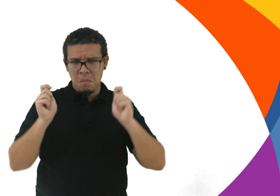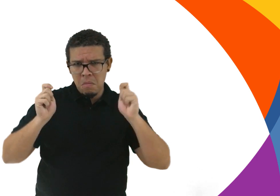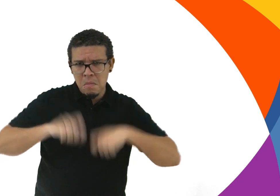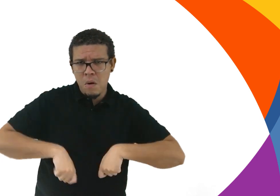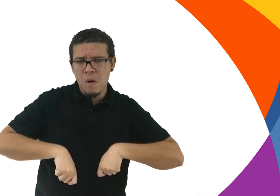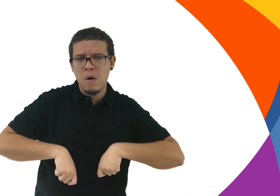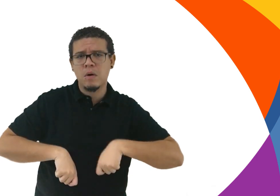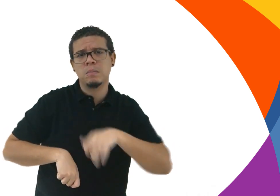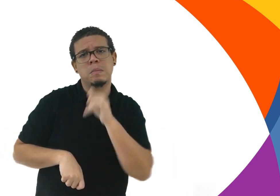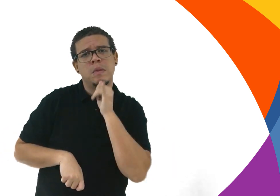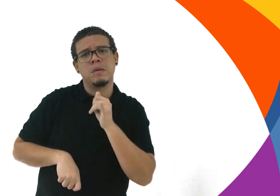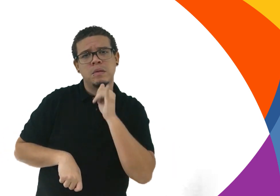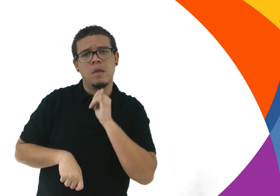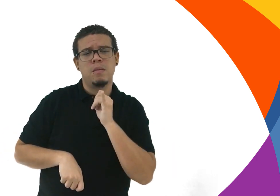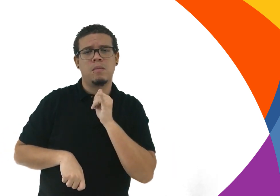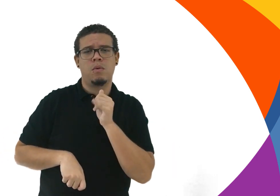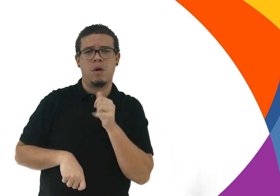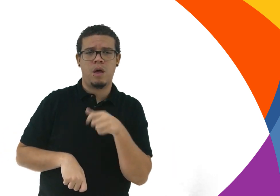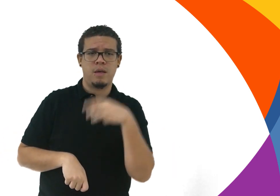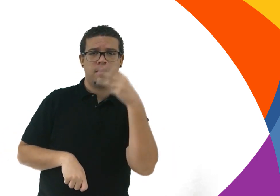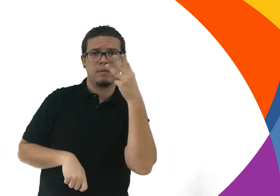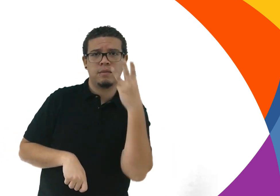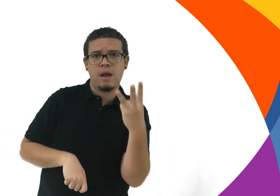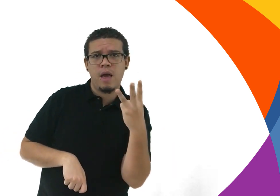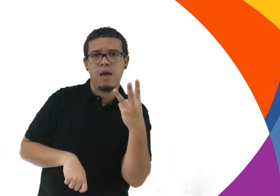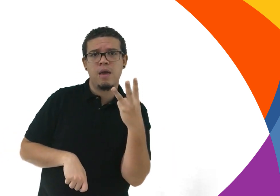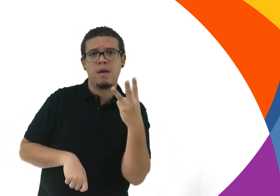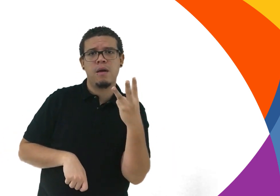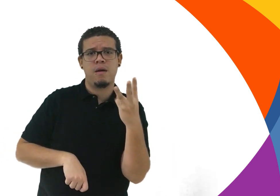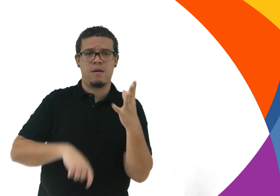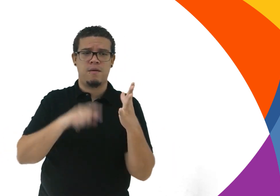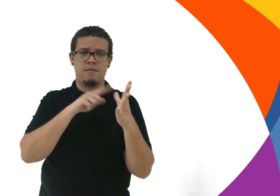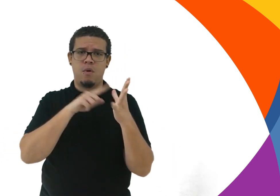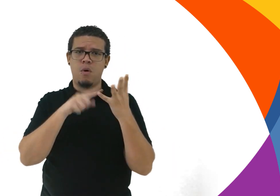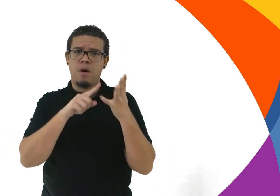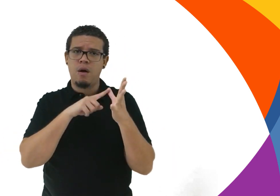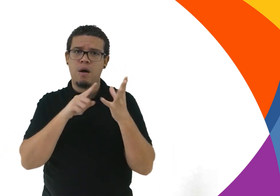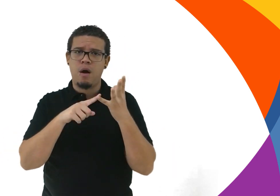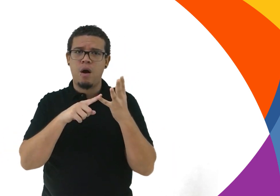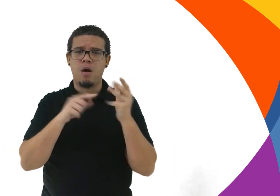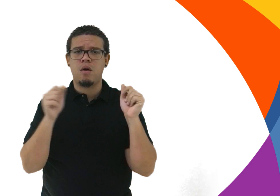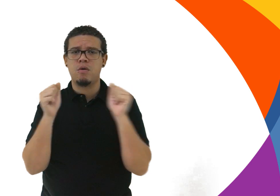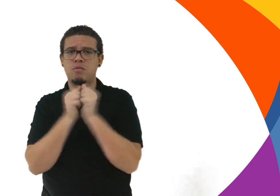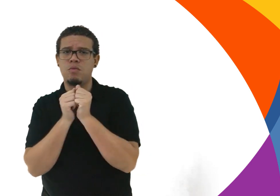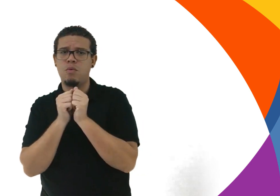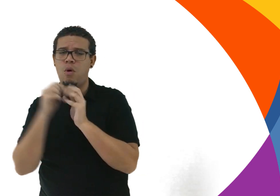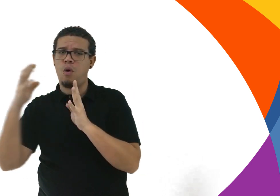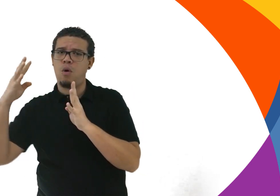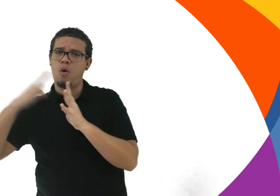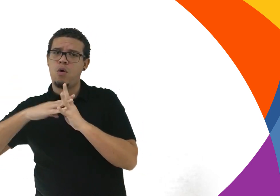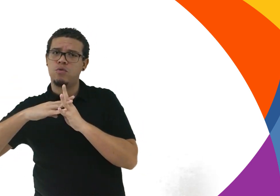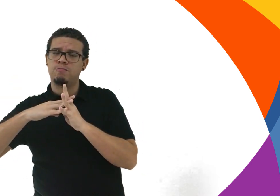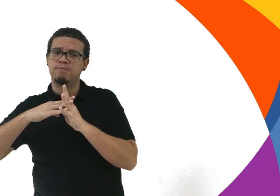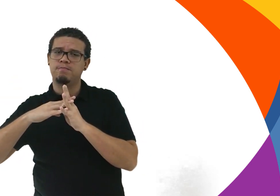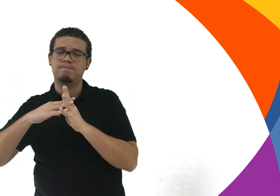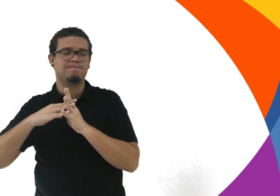consoantes. Eu posso utilizar outra forma, por exemplo, 3 vogais com uma consoante? Não